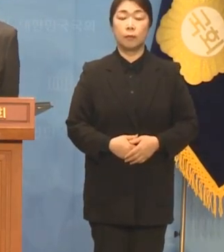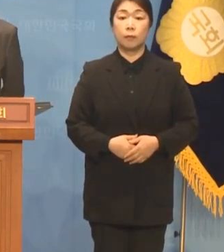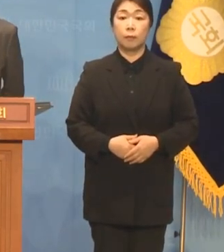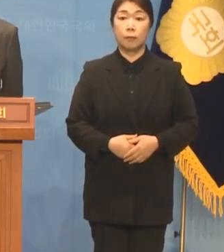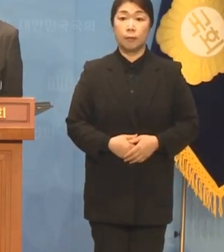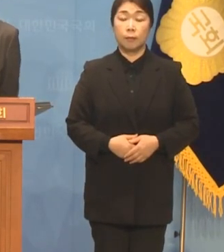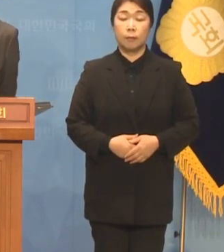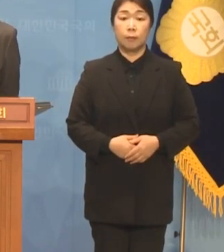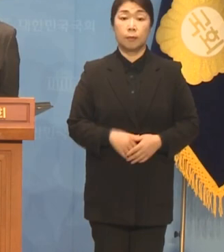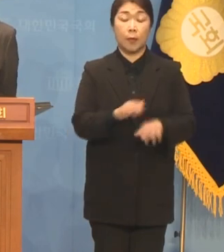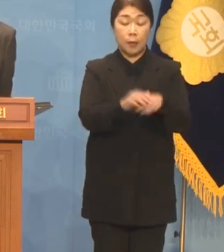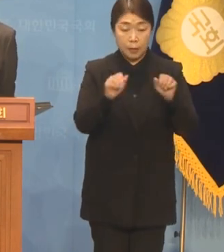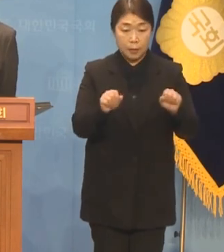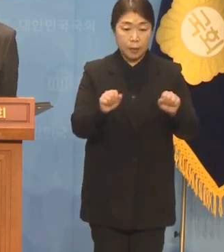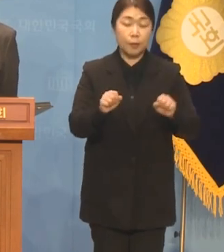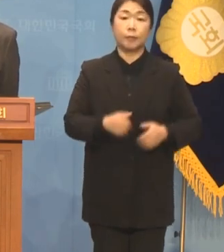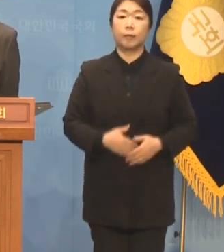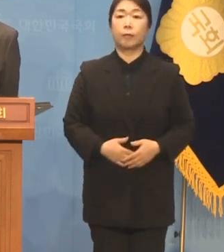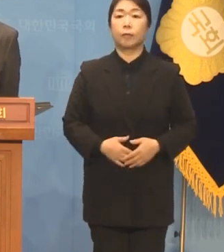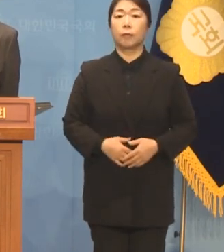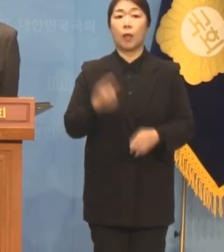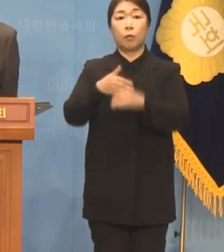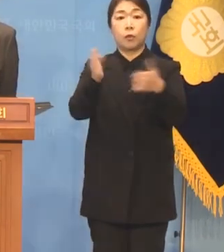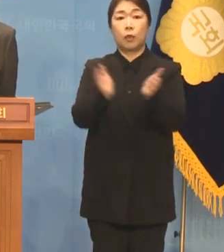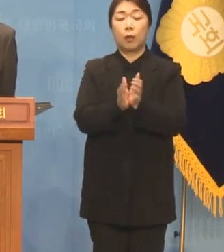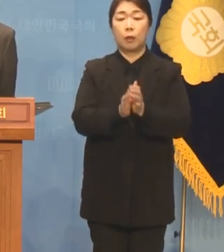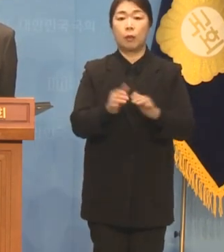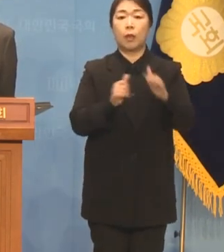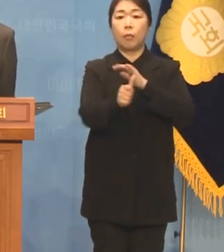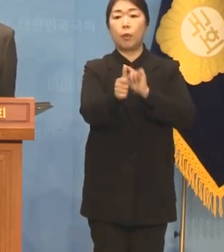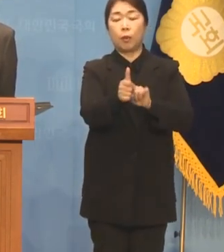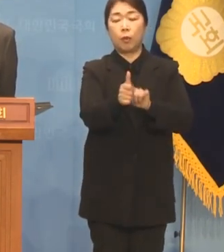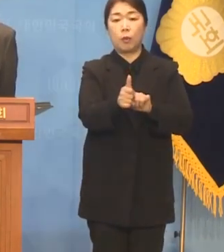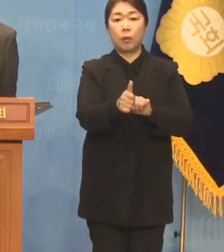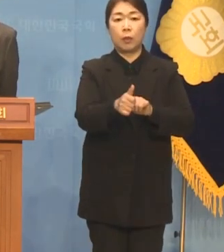네, 안녕하세요. 더불어민주당 당대표